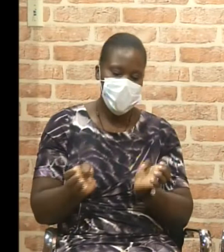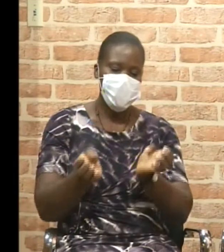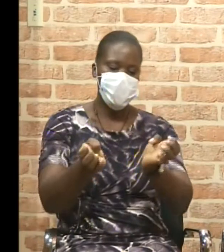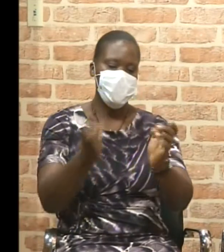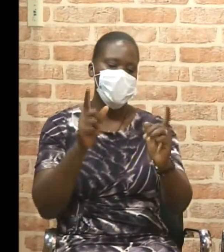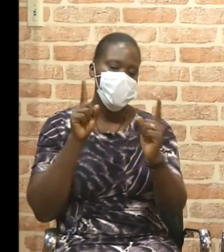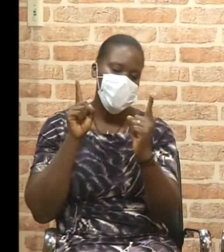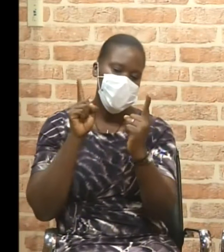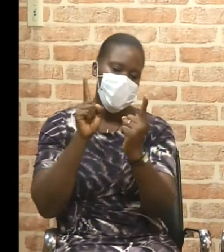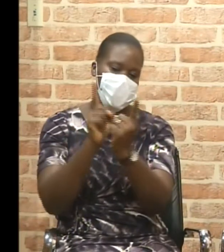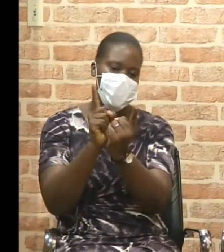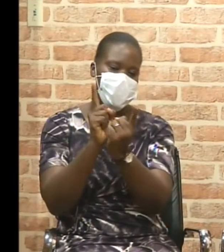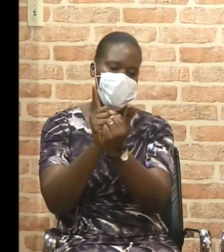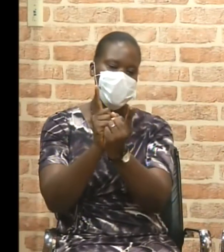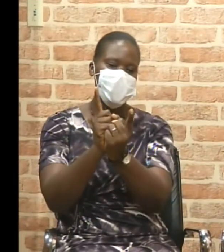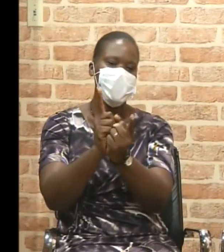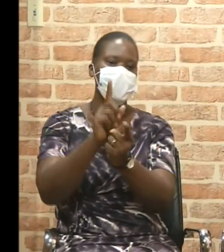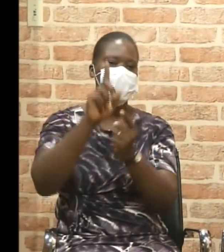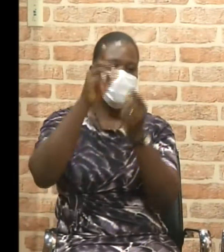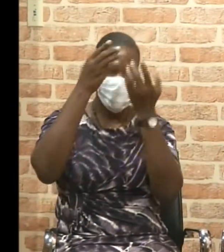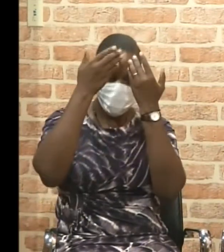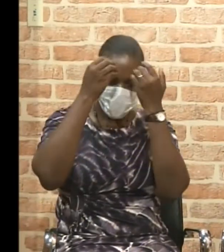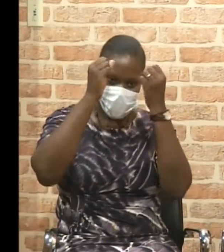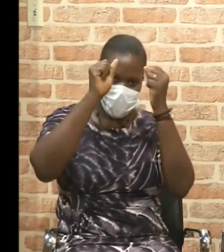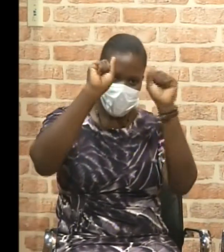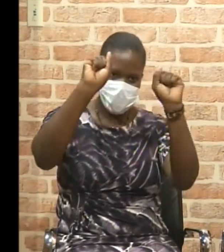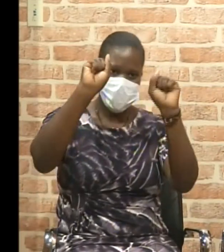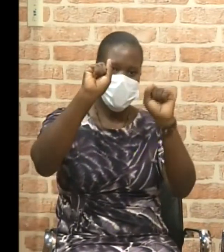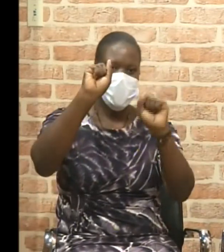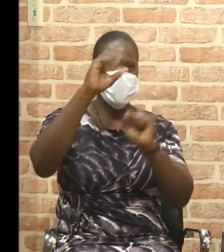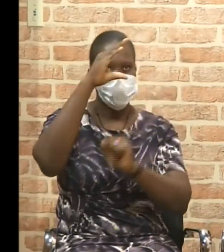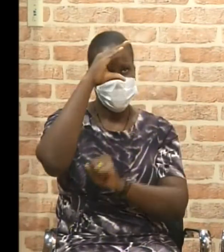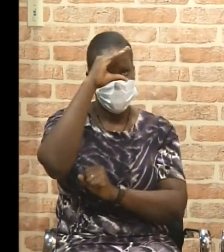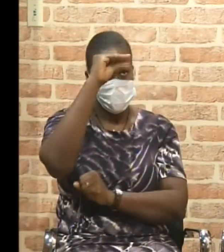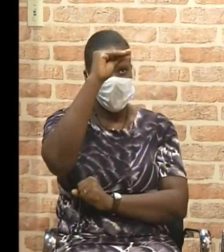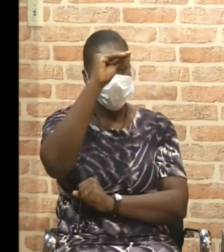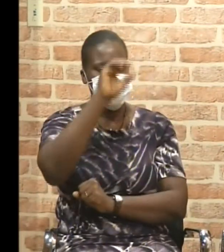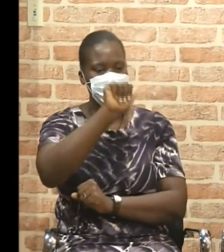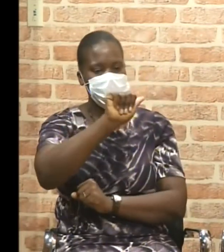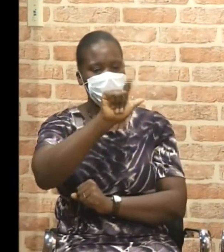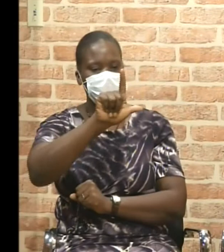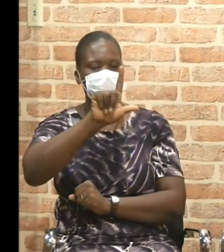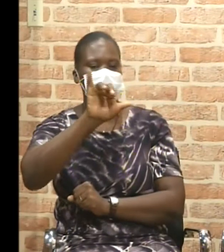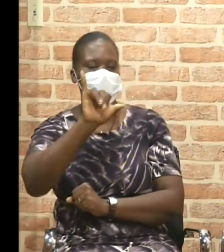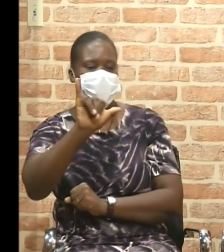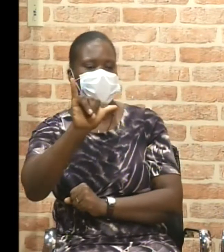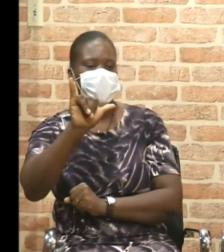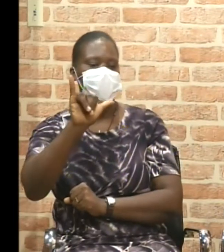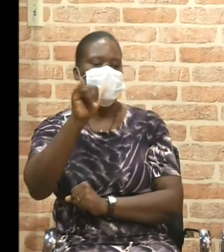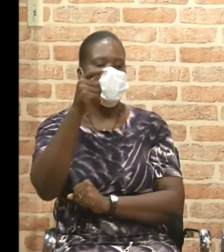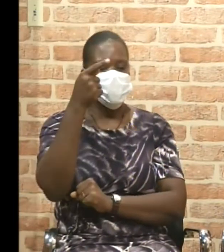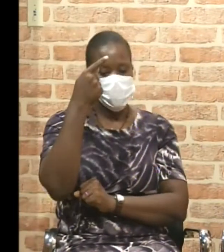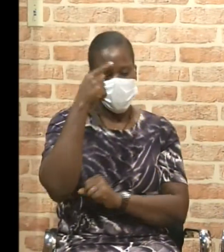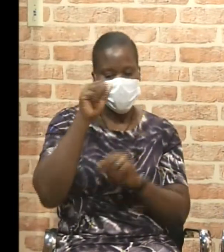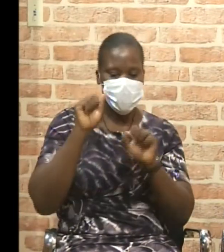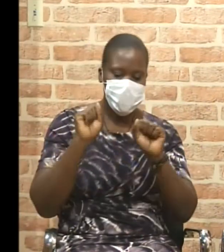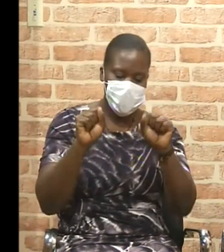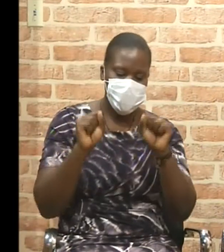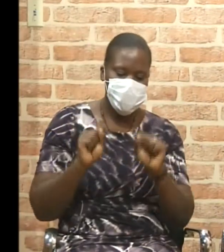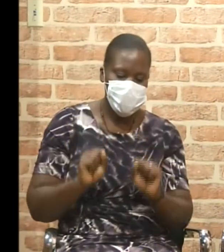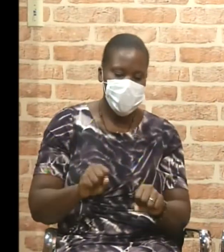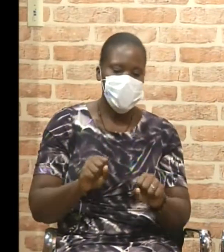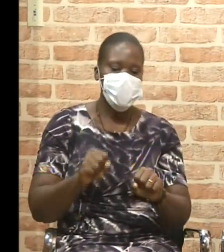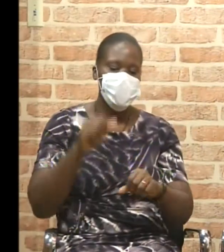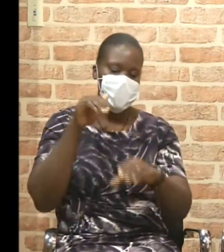le coordonnateur général qui est M. Ali. Donc, c'est une façon pour que vous capable justement mettre plus bouchée double, une façon pour que vous capable